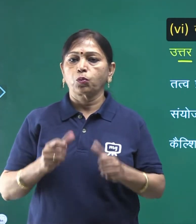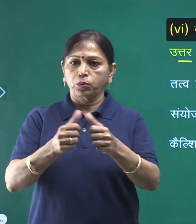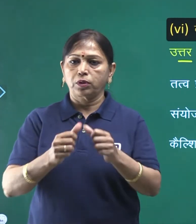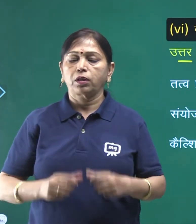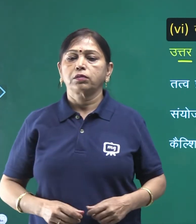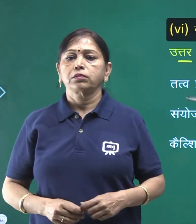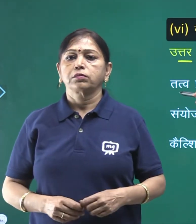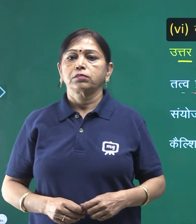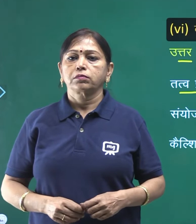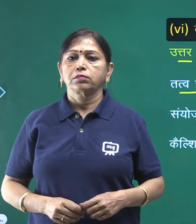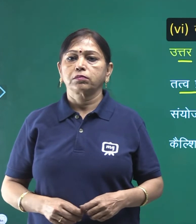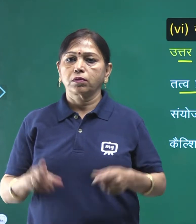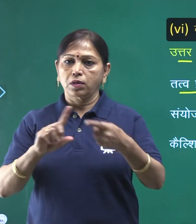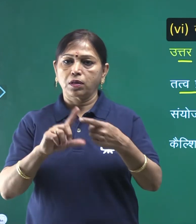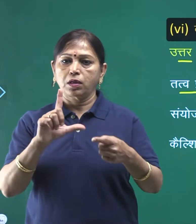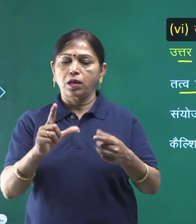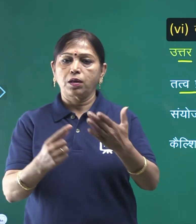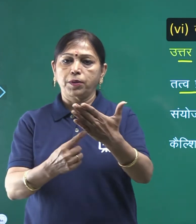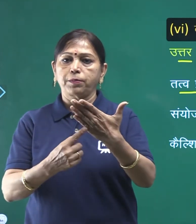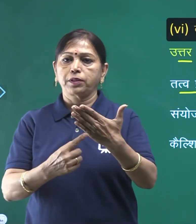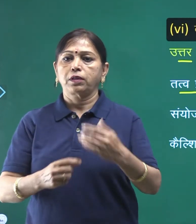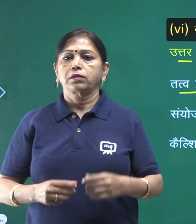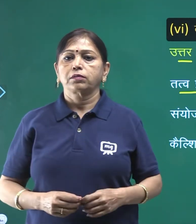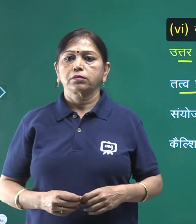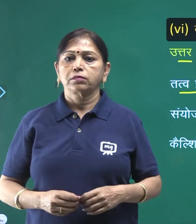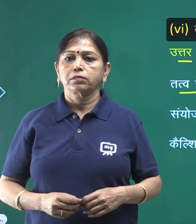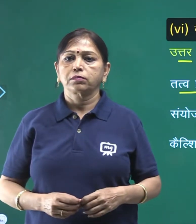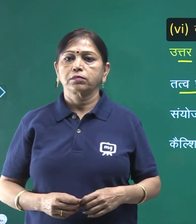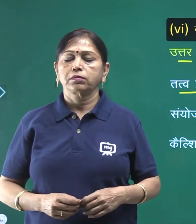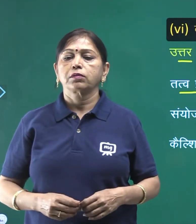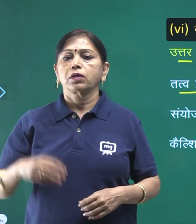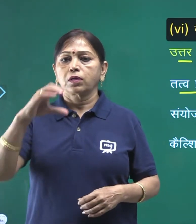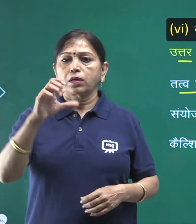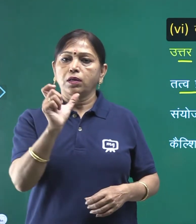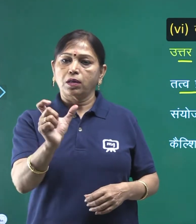उत्तर तत्व प्रतीक कैल्शियम का Ca